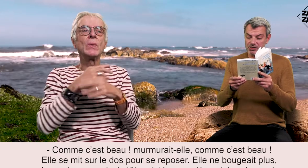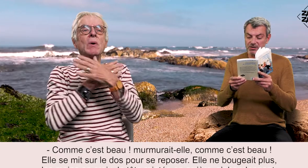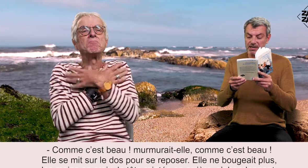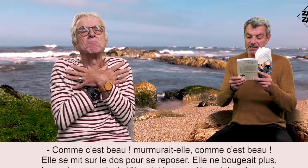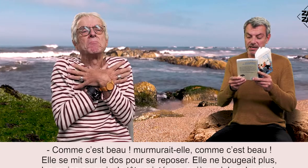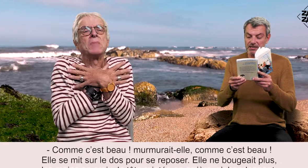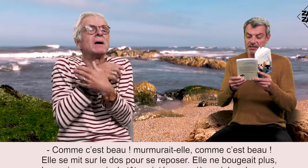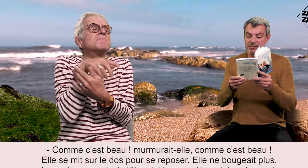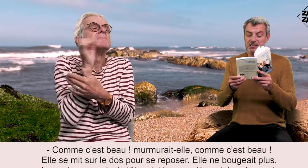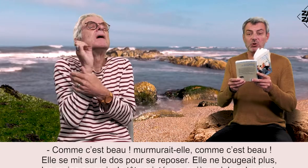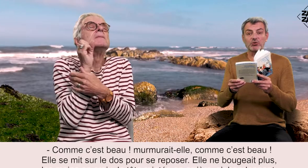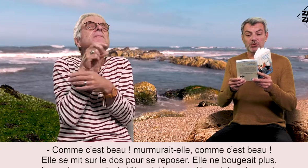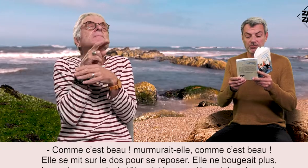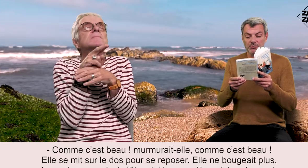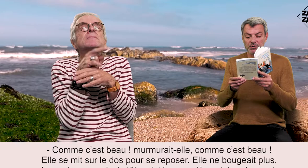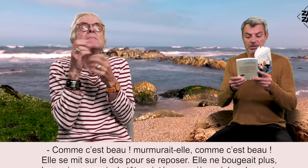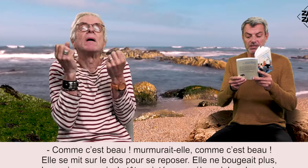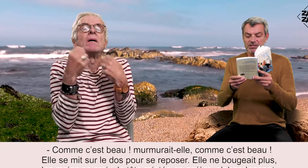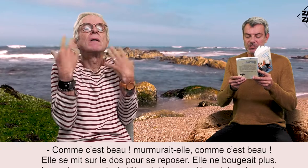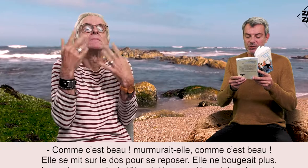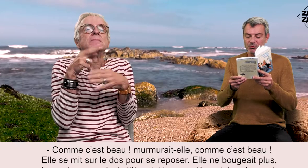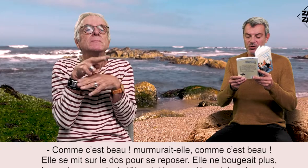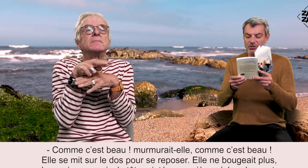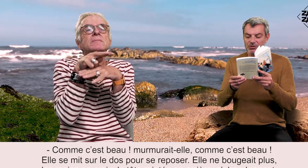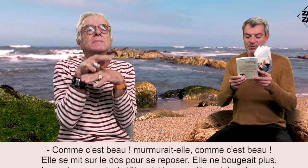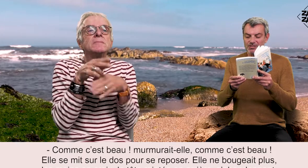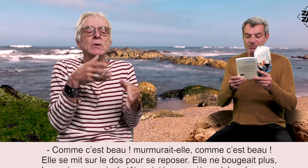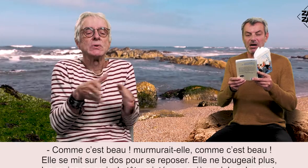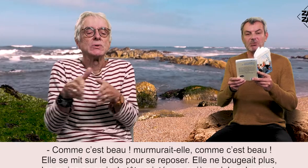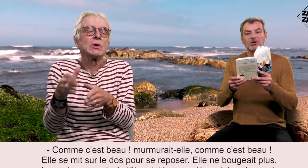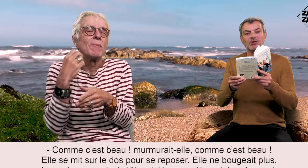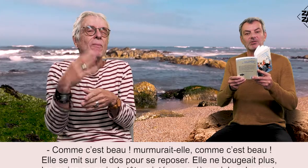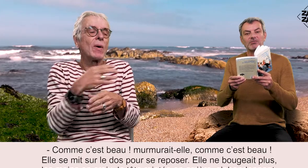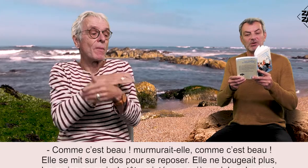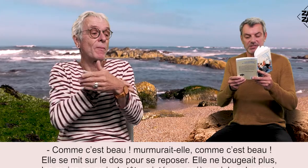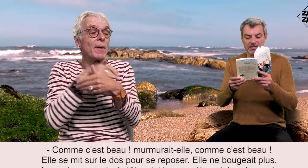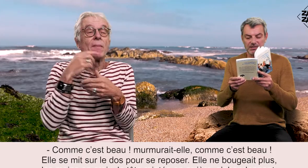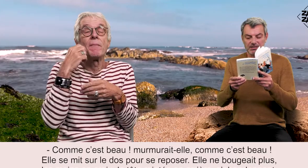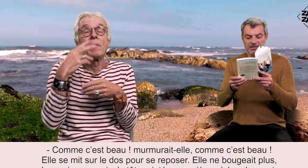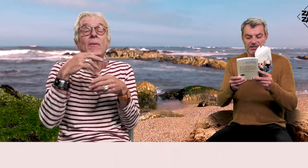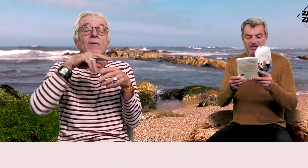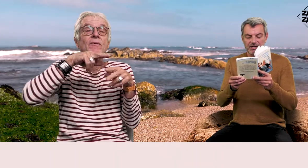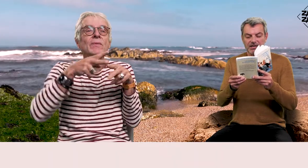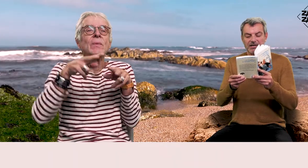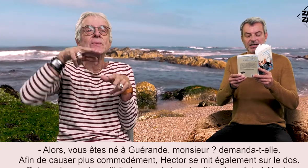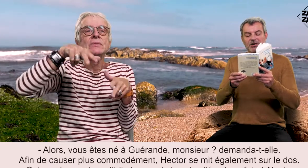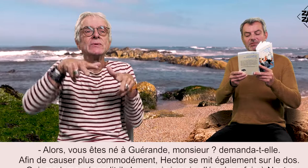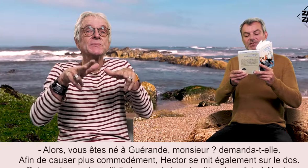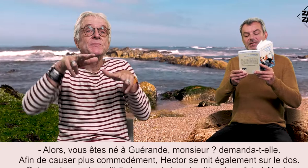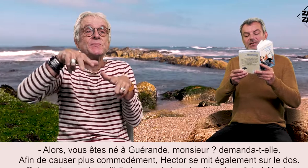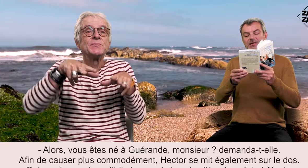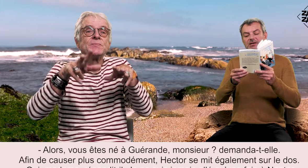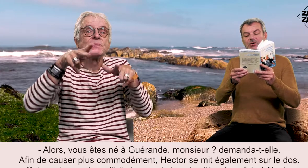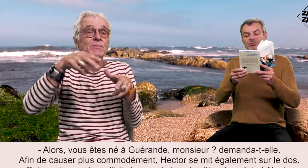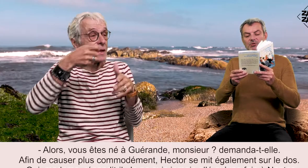la tête rejetée en arrière, s'abandonnant. Et ses jambes blanches, ses bras blancs, flottaient. « Alors,